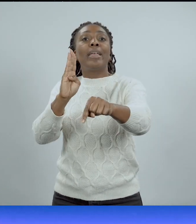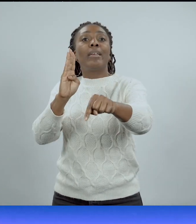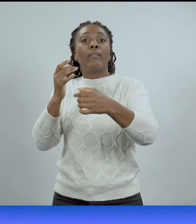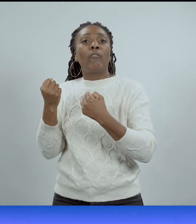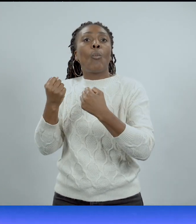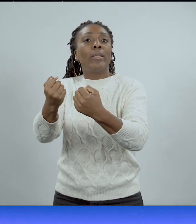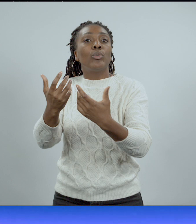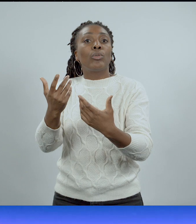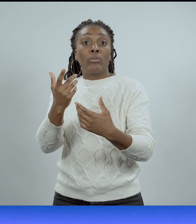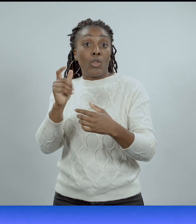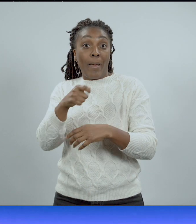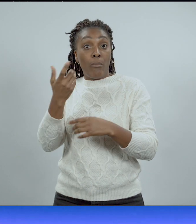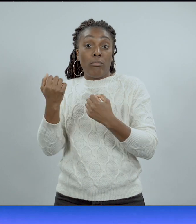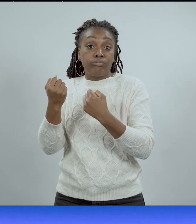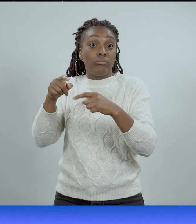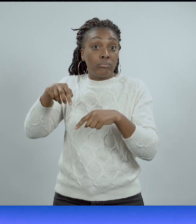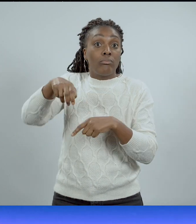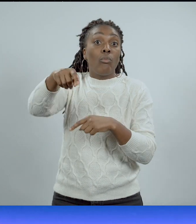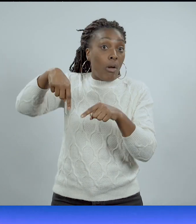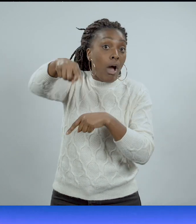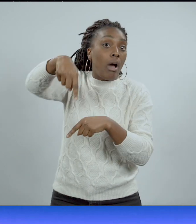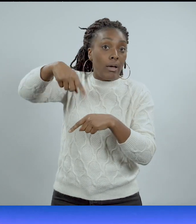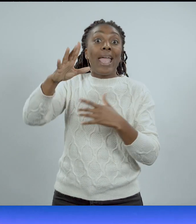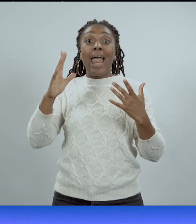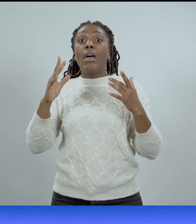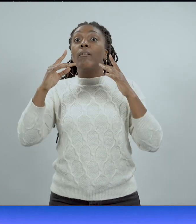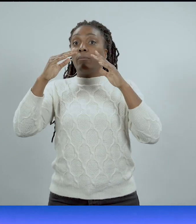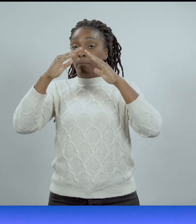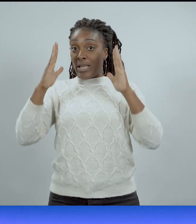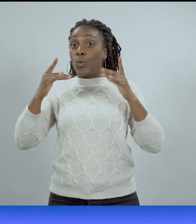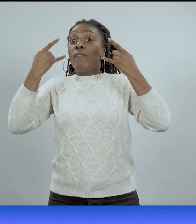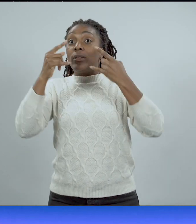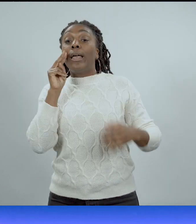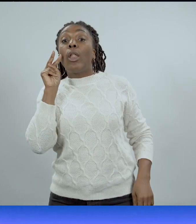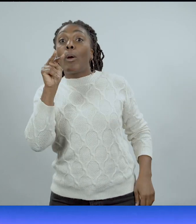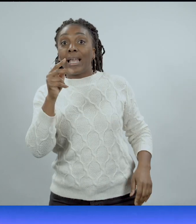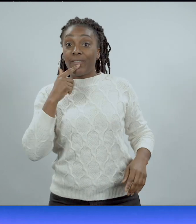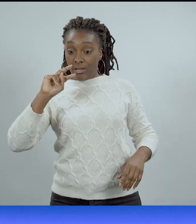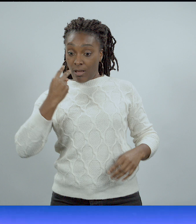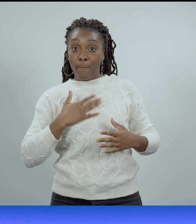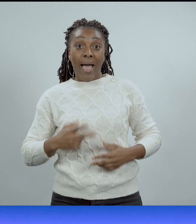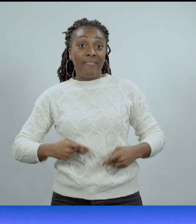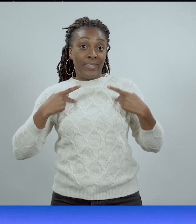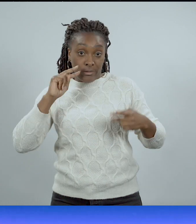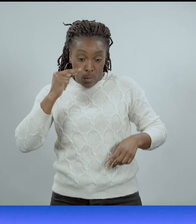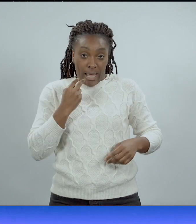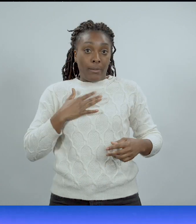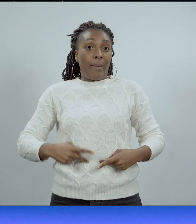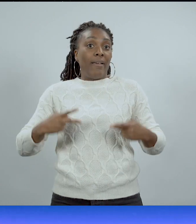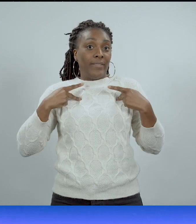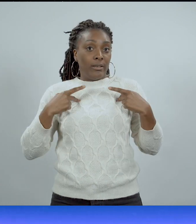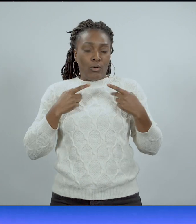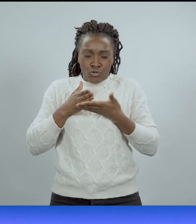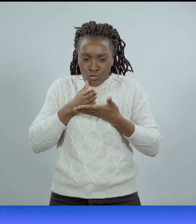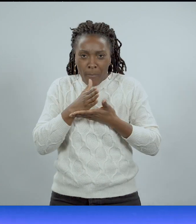n'est pas un véhicule, mais le véhicule prend cette route. Et elle regarde cela de chez elle. Dans sa propre vie, elle regarde